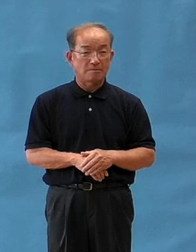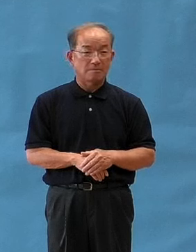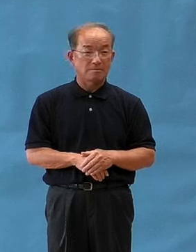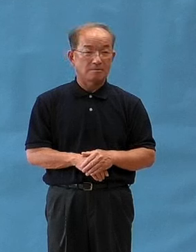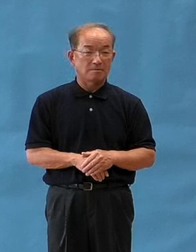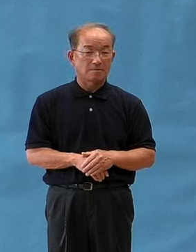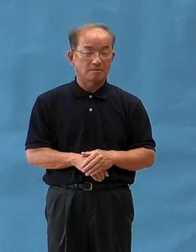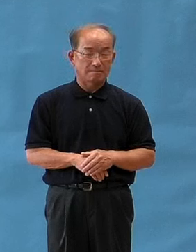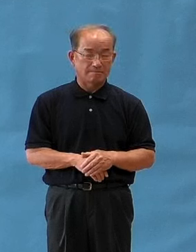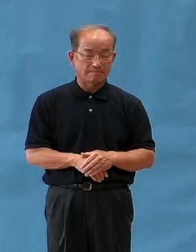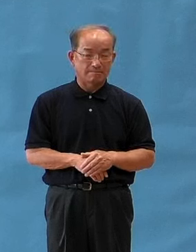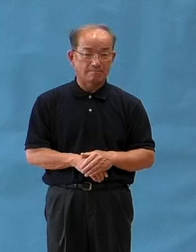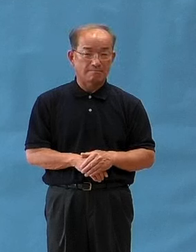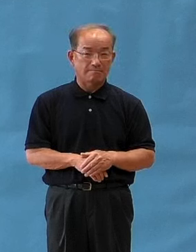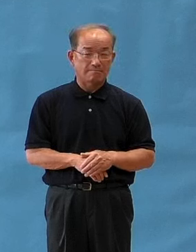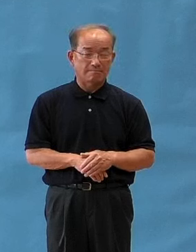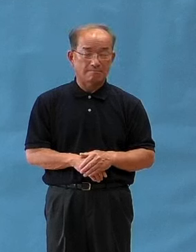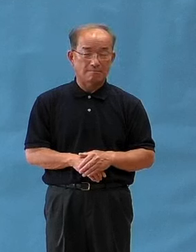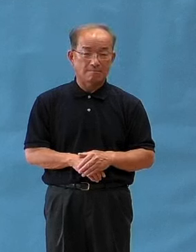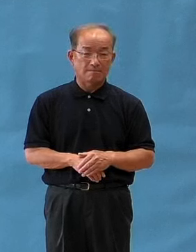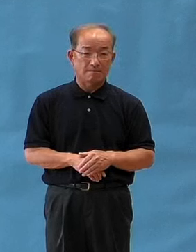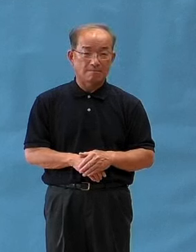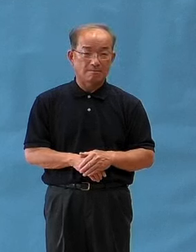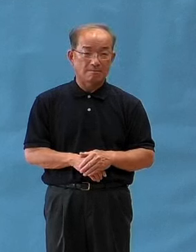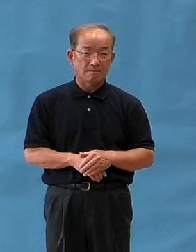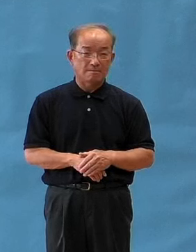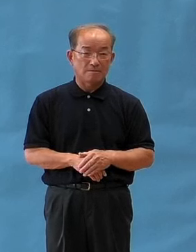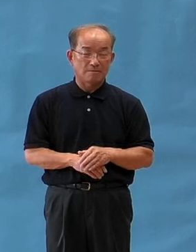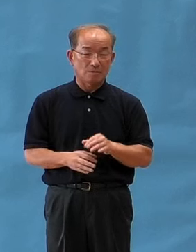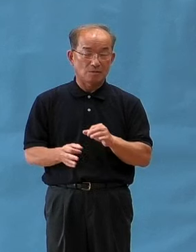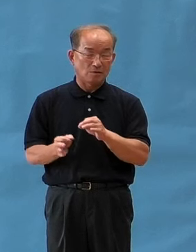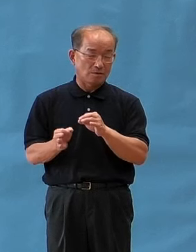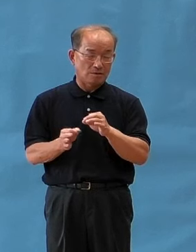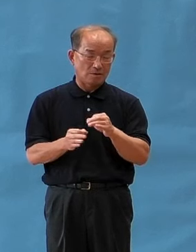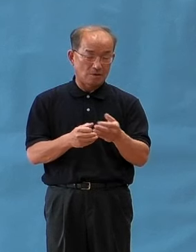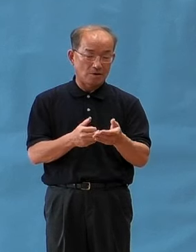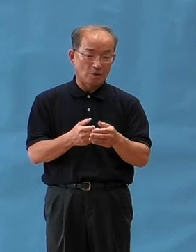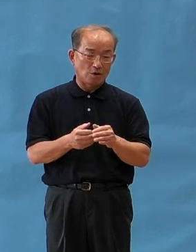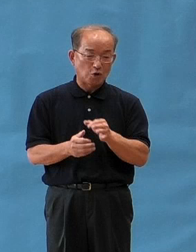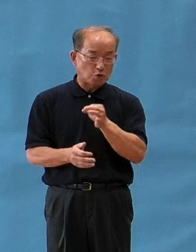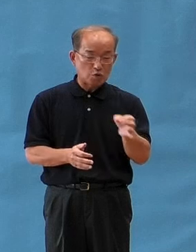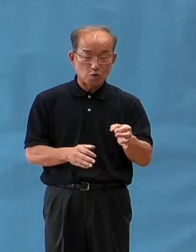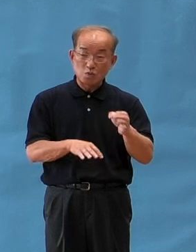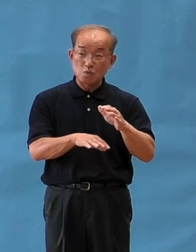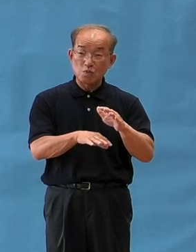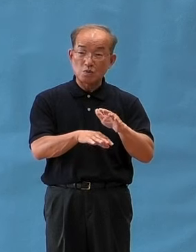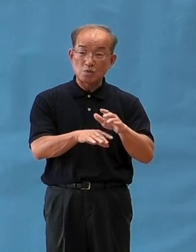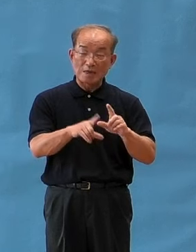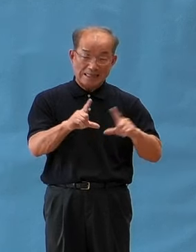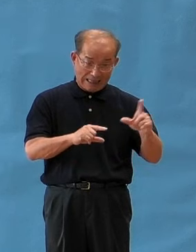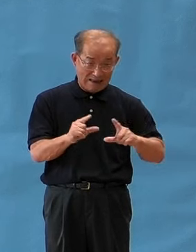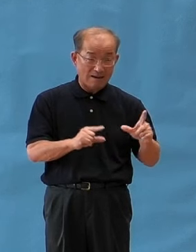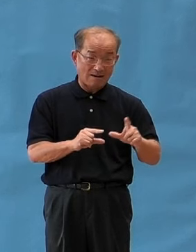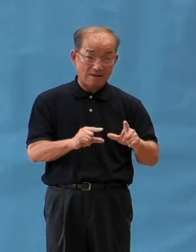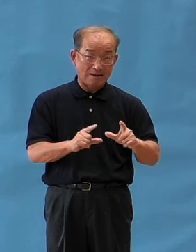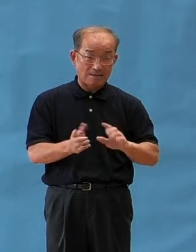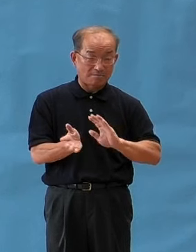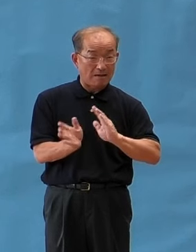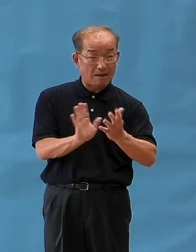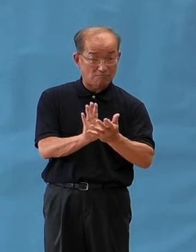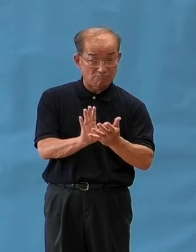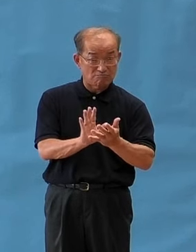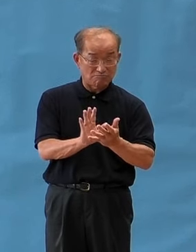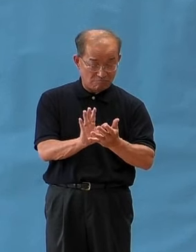給付型かと。そんな給付型が出せる金があるんだったら、その給付型をその教育の充実に当てれば、その研究の充実に当てればいいでし